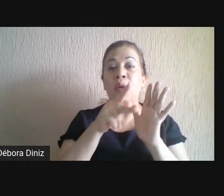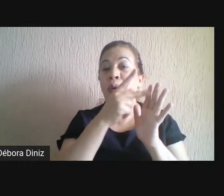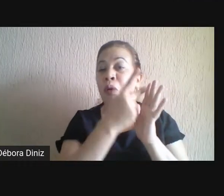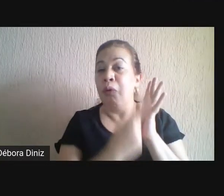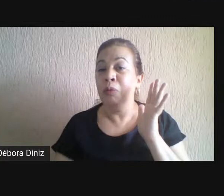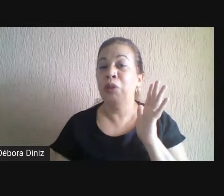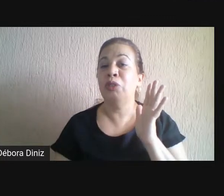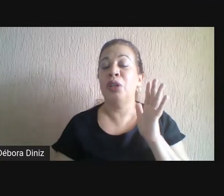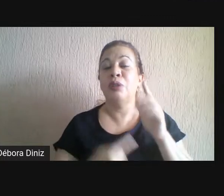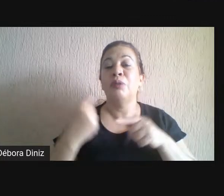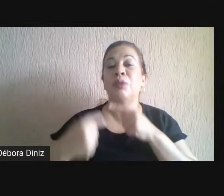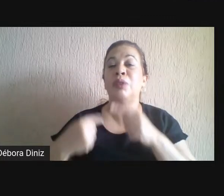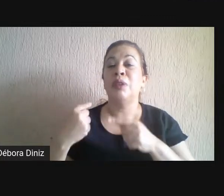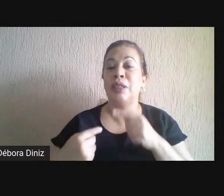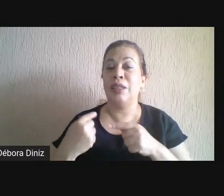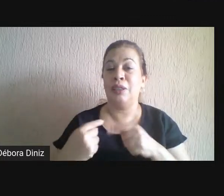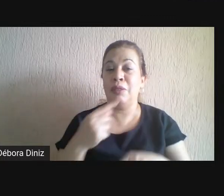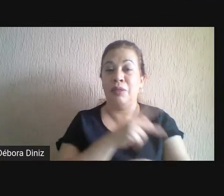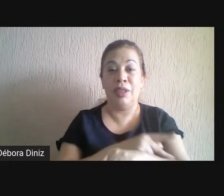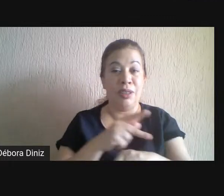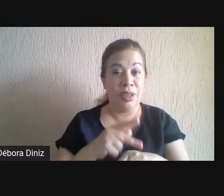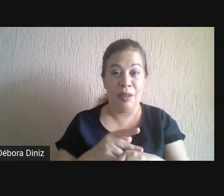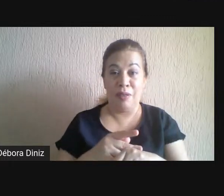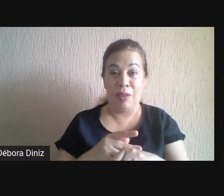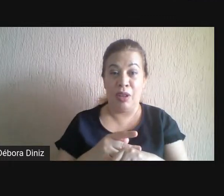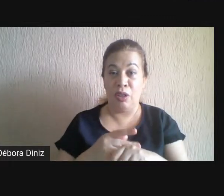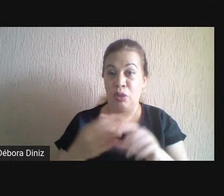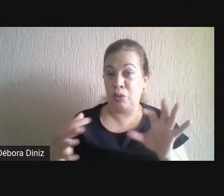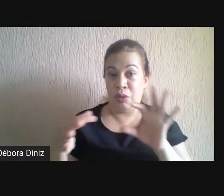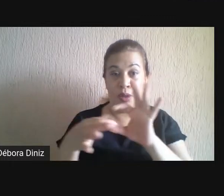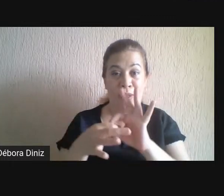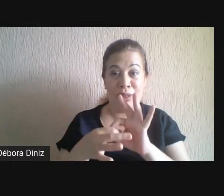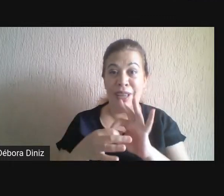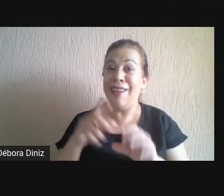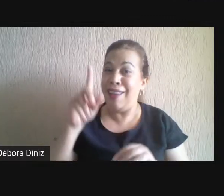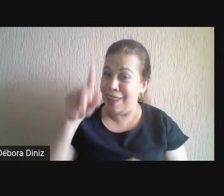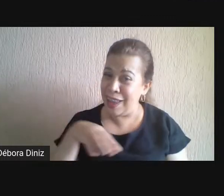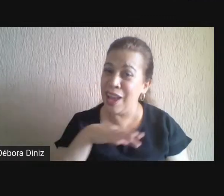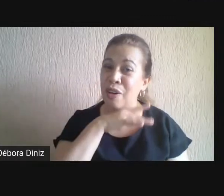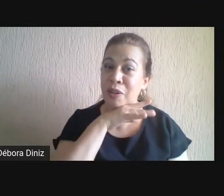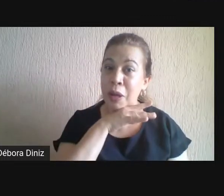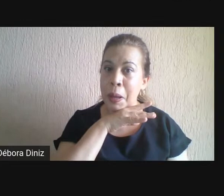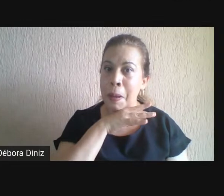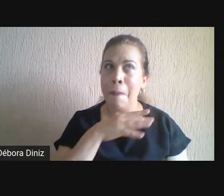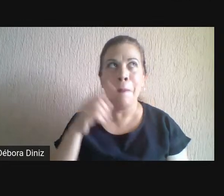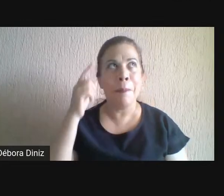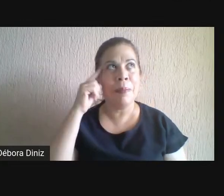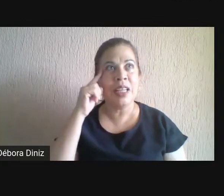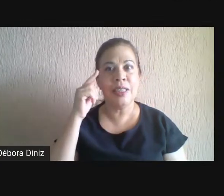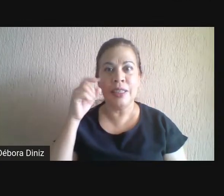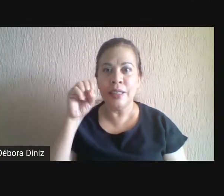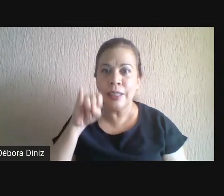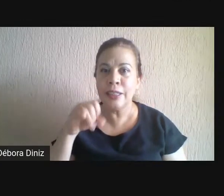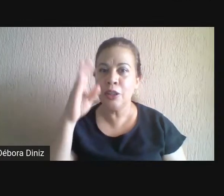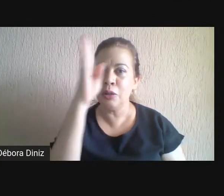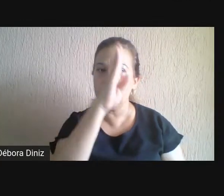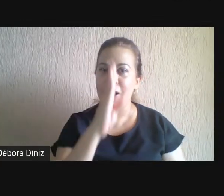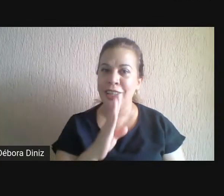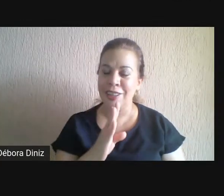comum. É uma lástima. Vocês imaginam a potência que seria no Brasil essa